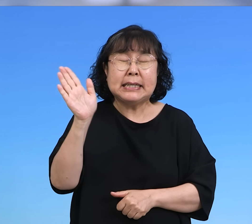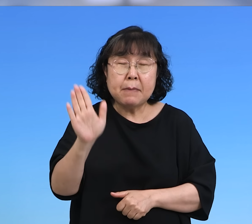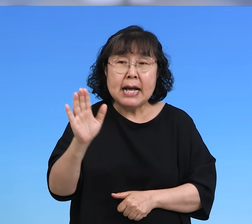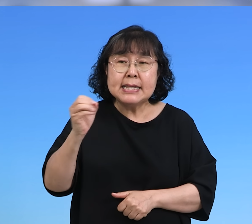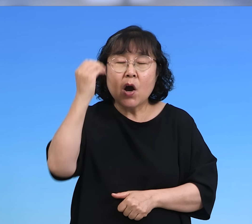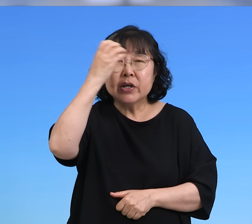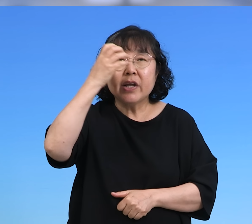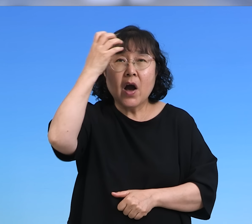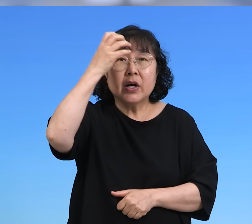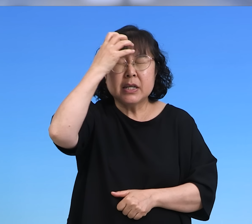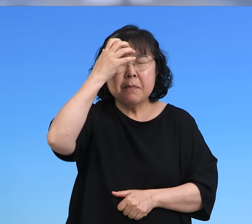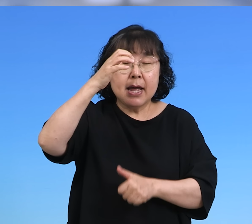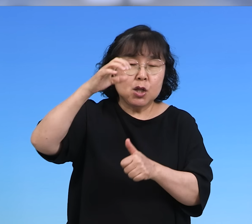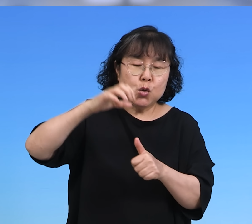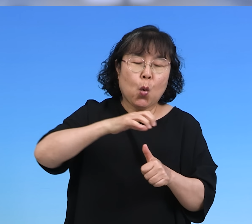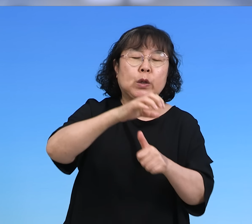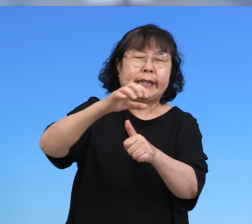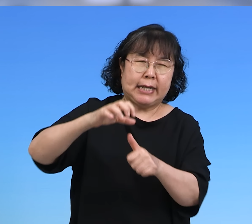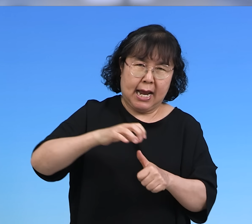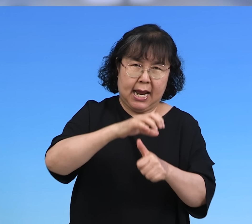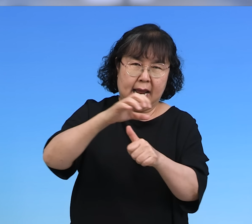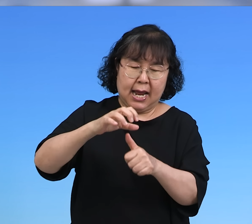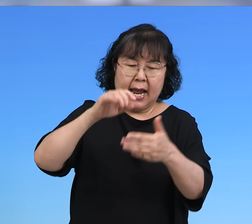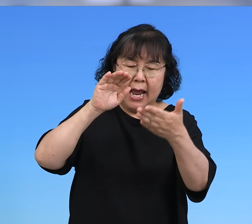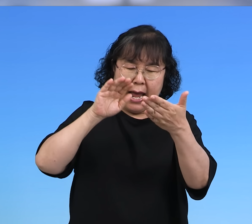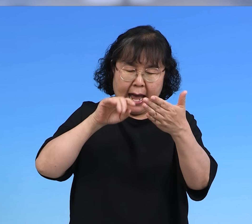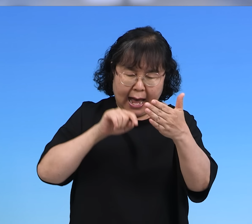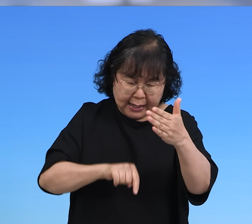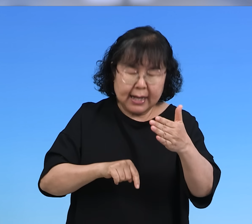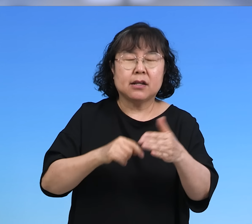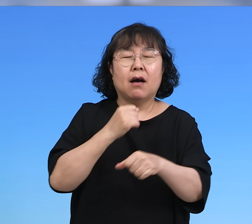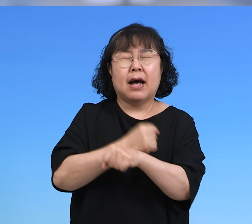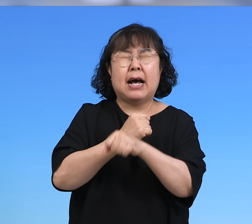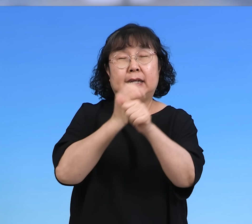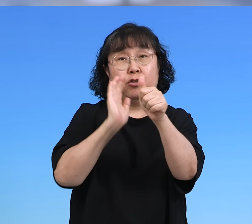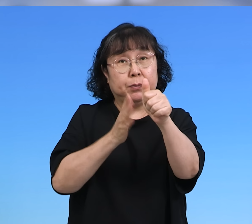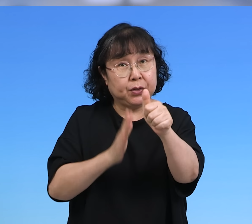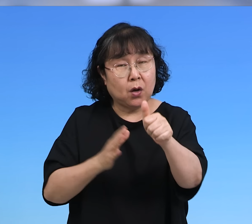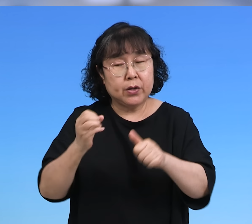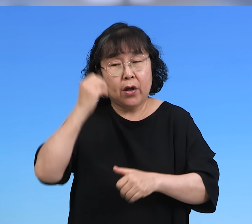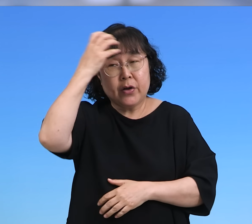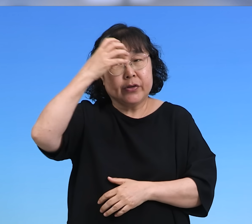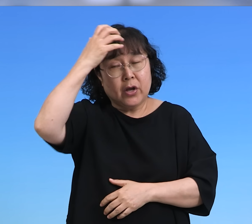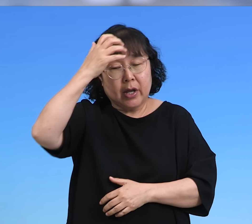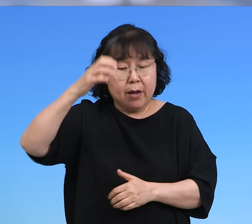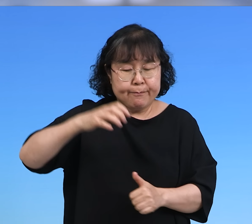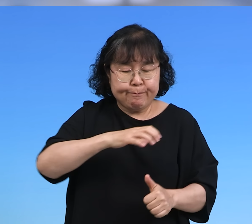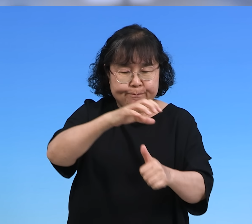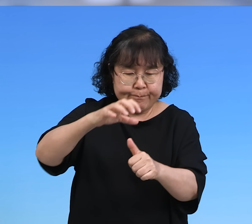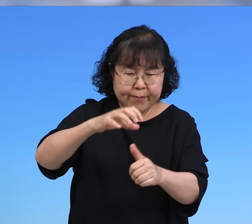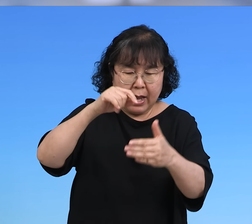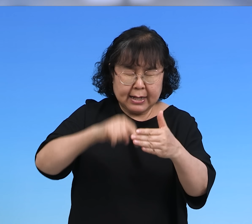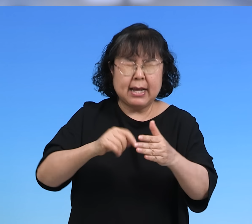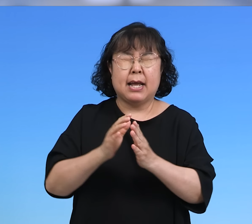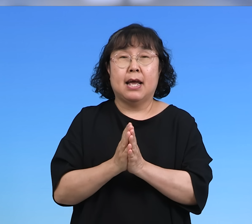단 성령님의 통제 아래에서 하시라는 거죠. 이게 성령의 통제 아래에서